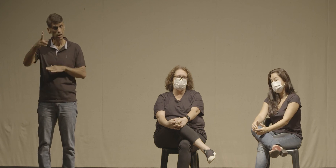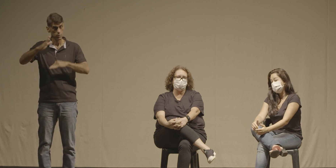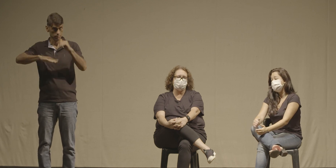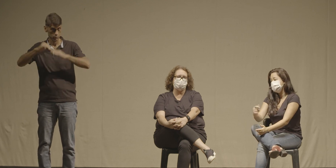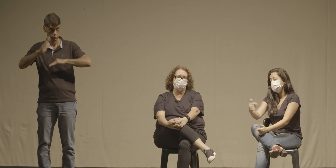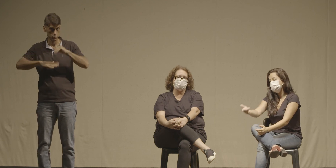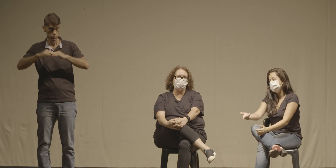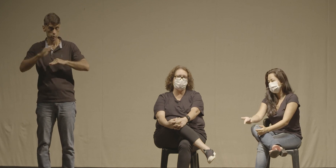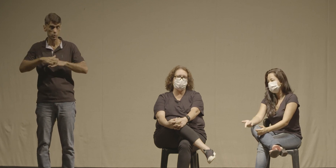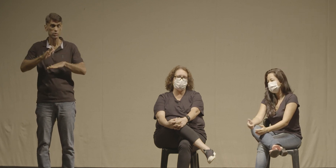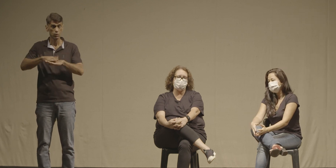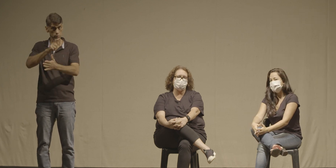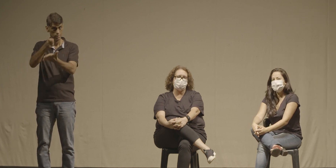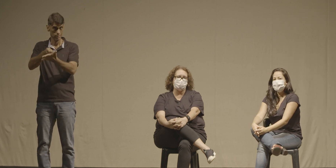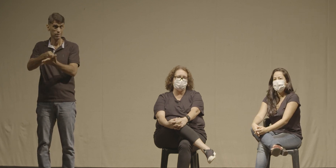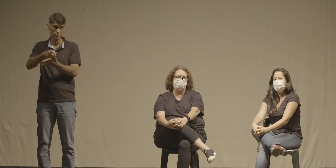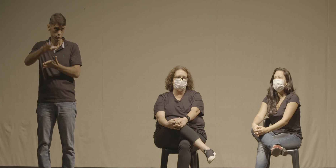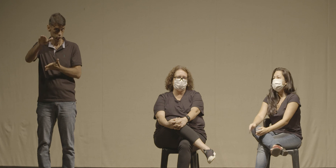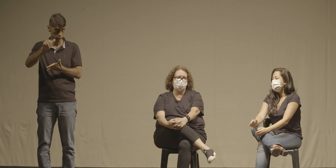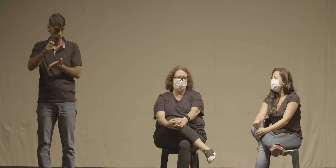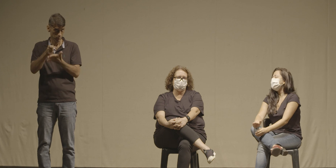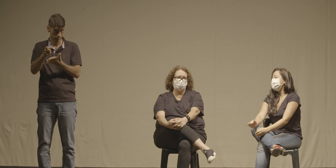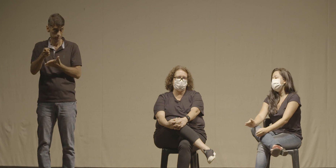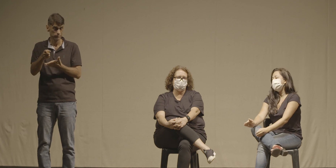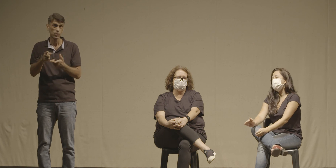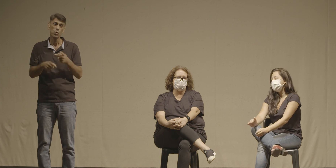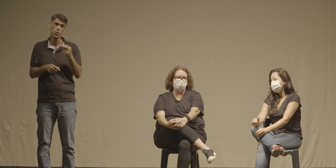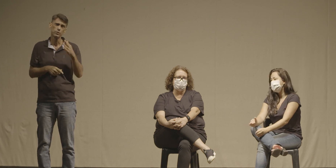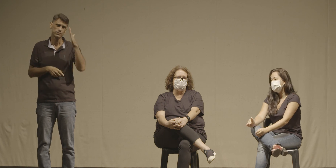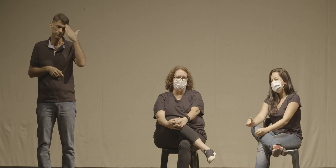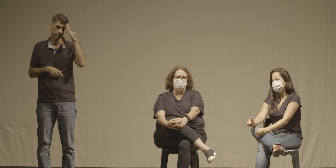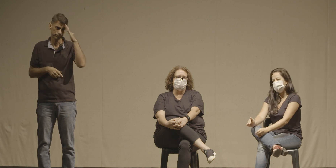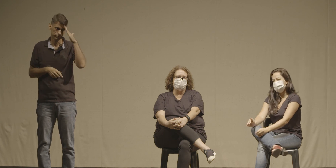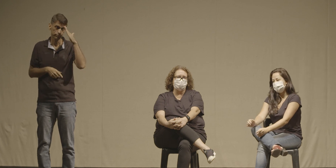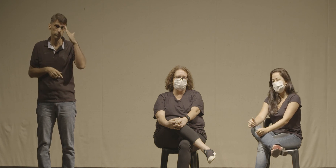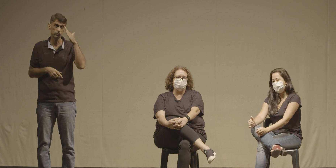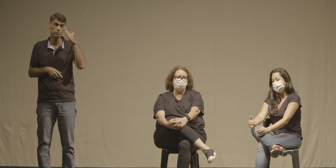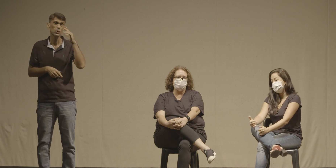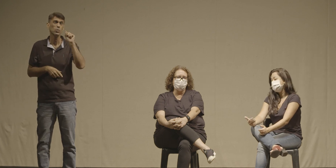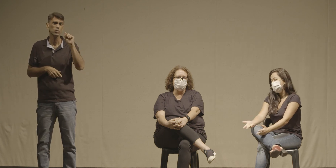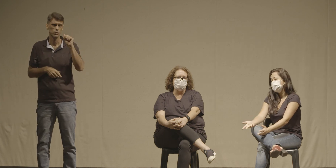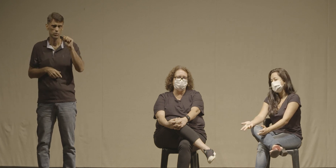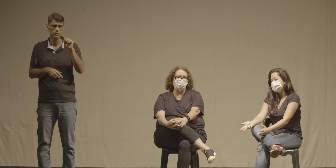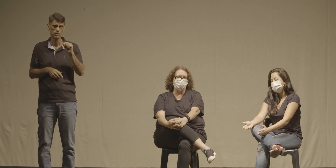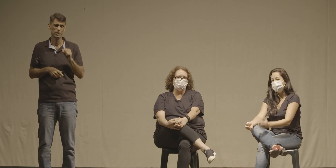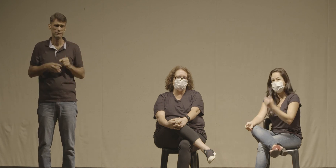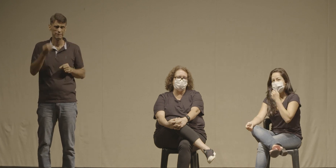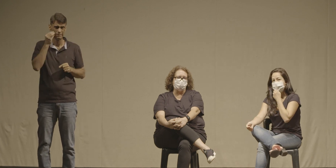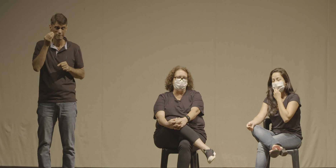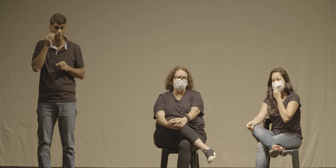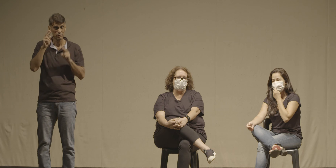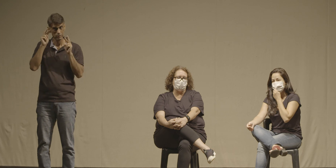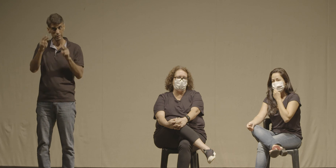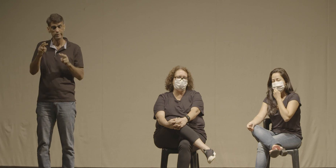profissional que você contratou, ou você entende que talvez tenha sido, você pode tentar ter um